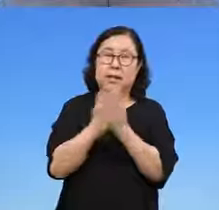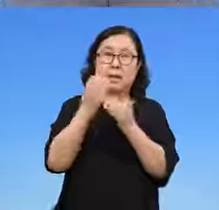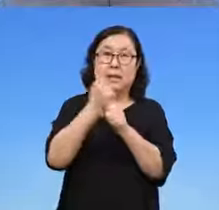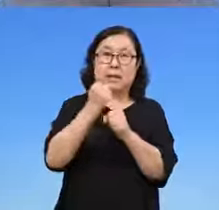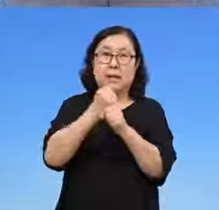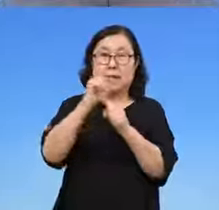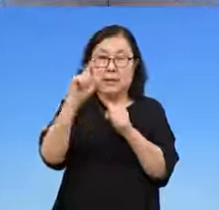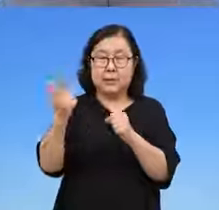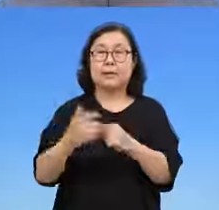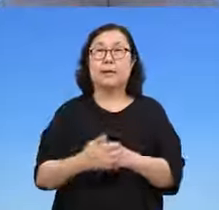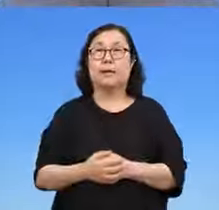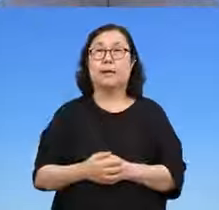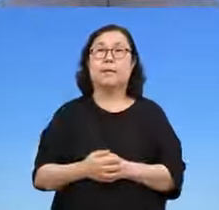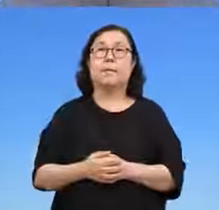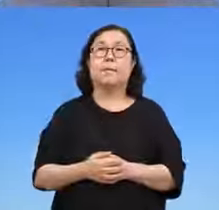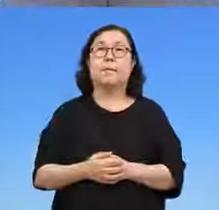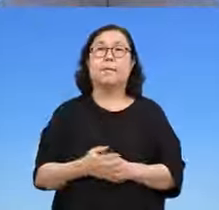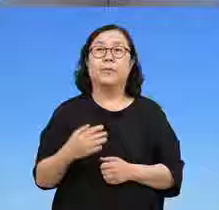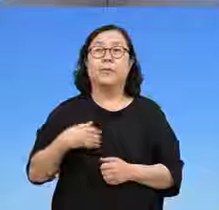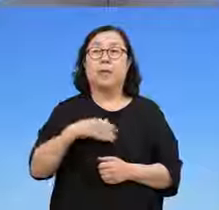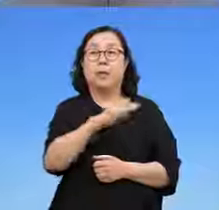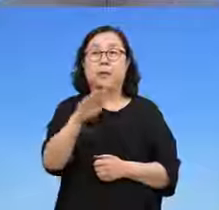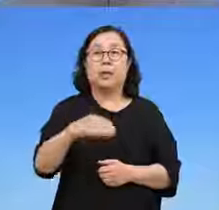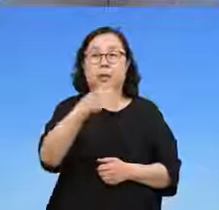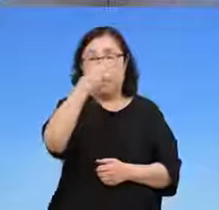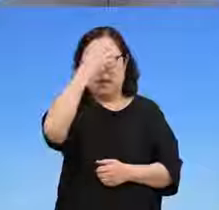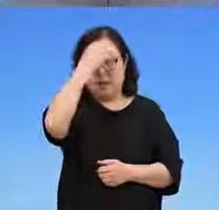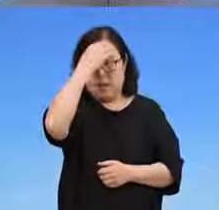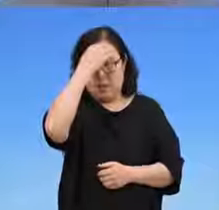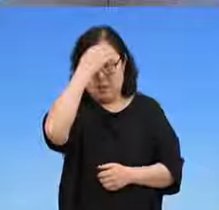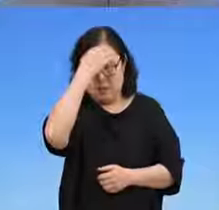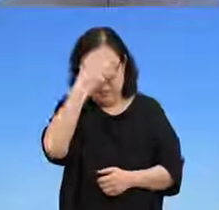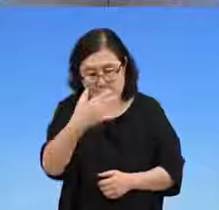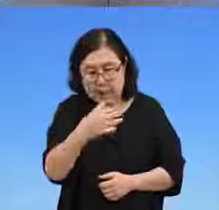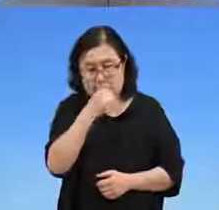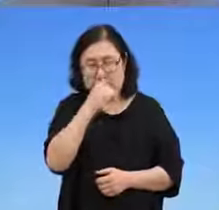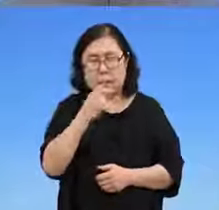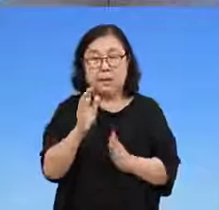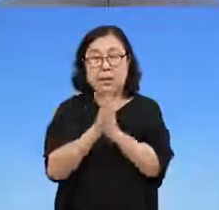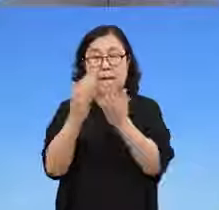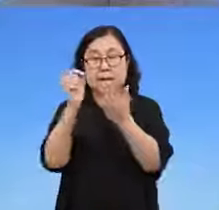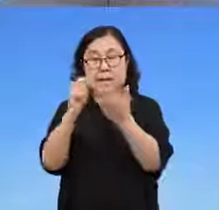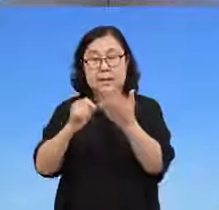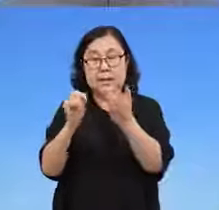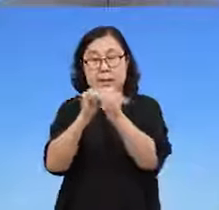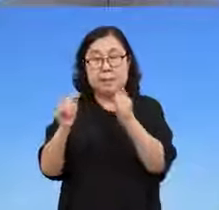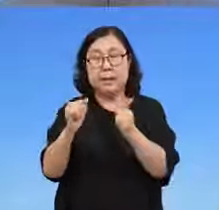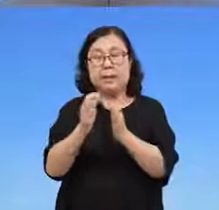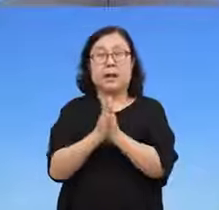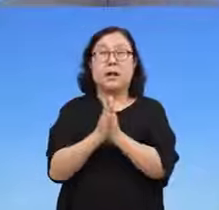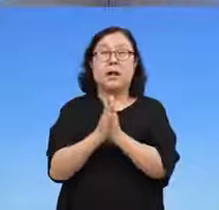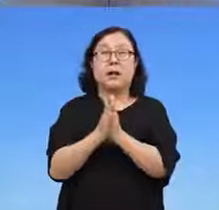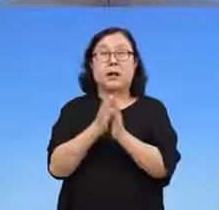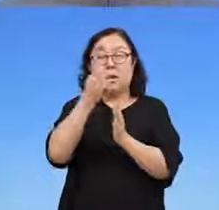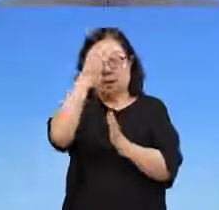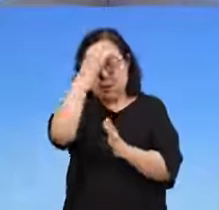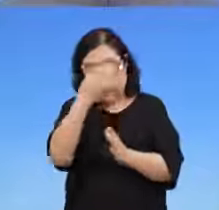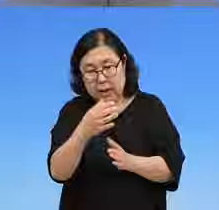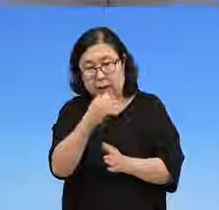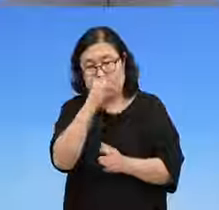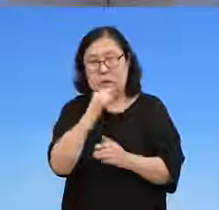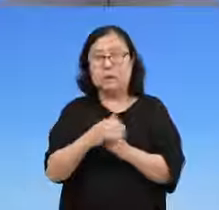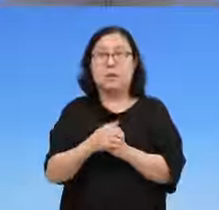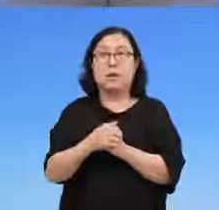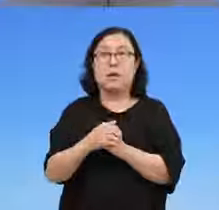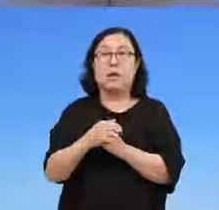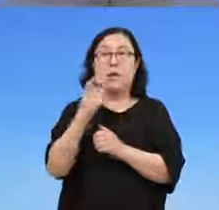있겠냐고요. 사실 제가 사과할 게 하나 있습니다. 그 저자에게. 제가 지난주 이 시간에 그 책을 이제